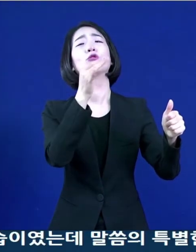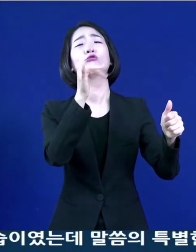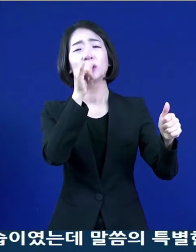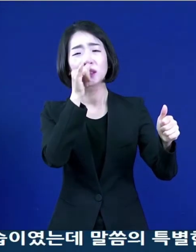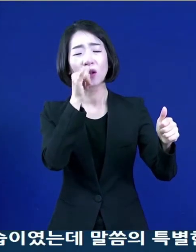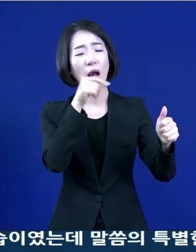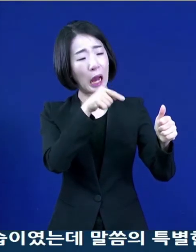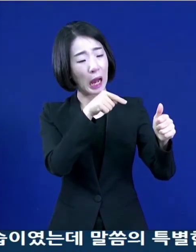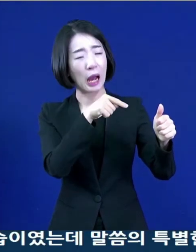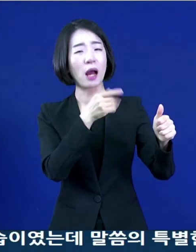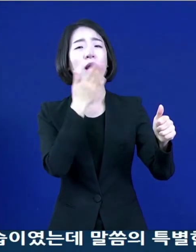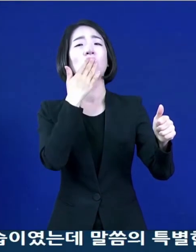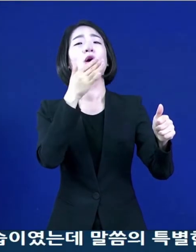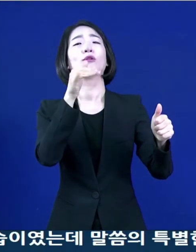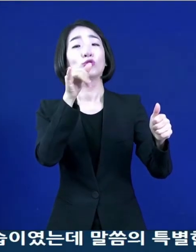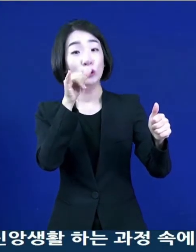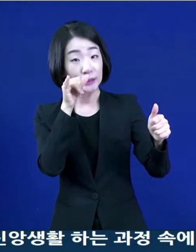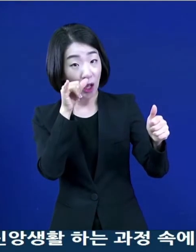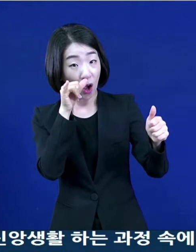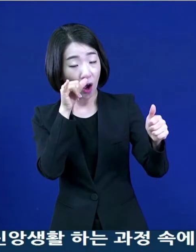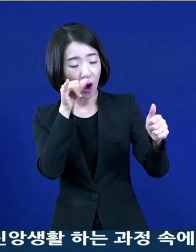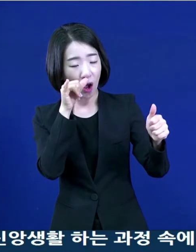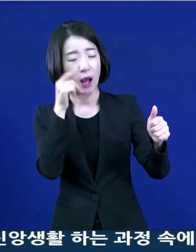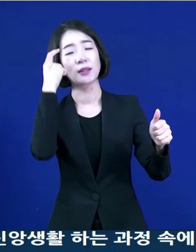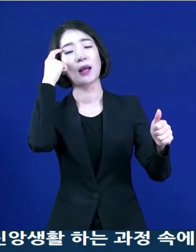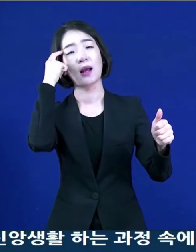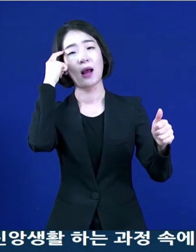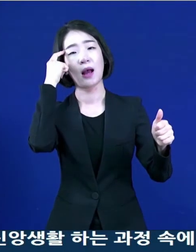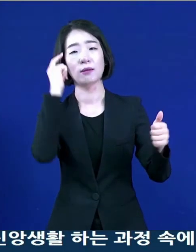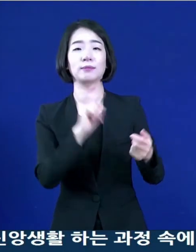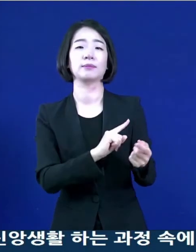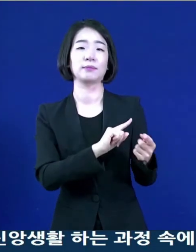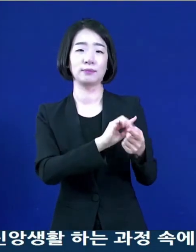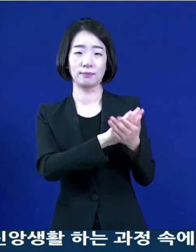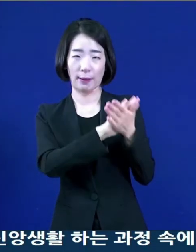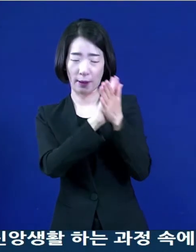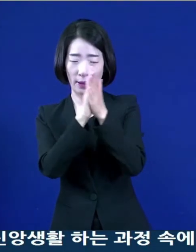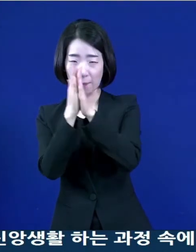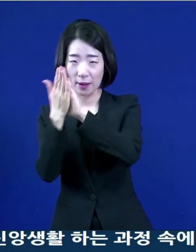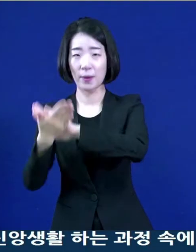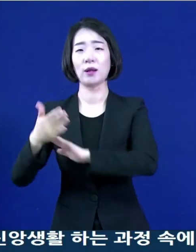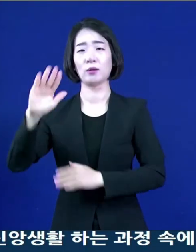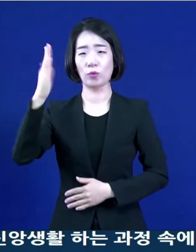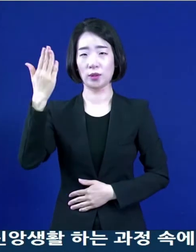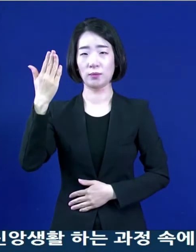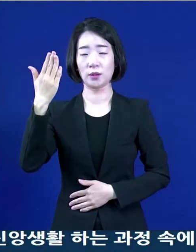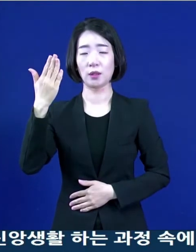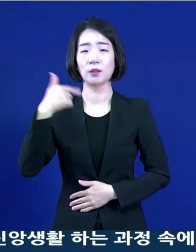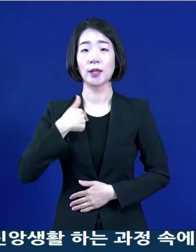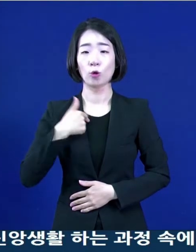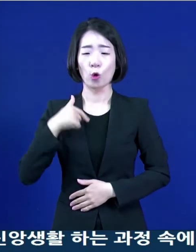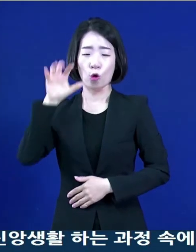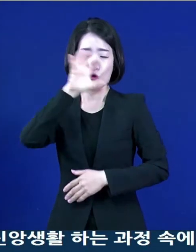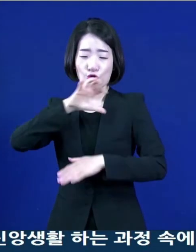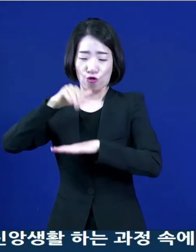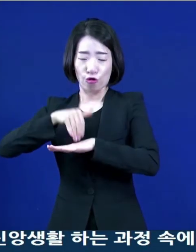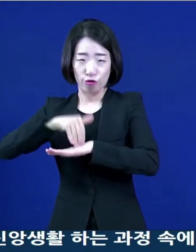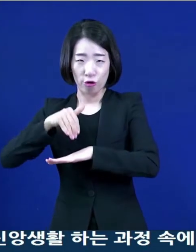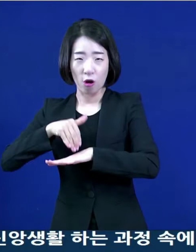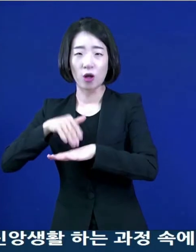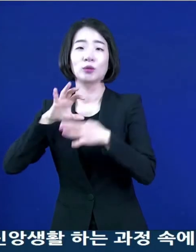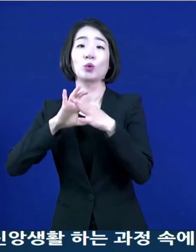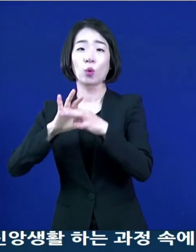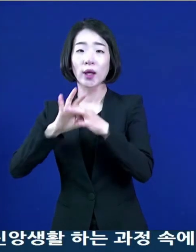변화되는 모습이 나타나는 겁니다. 이거 선천적이지 않은 것 같아요. 습득된 것 같습니다. 바른 교훈에